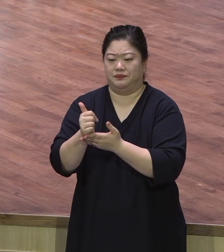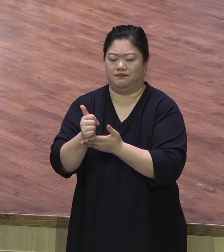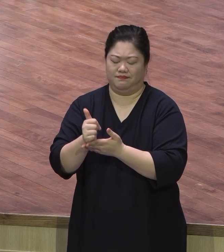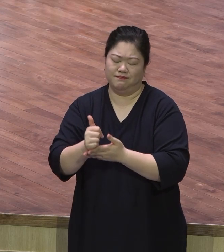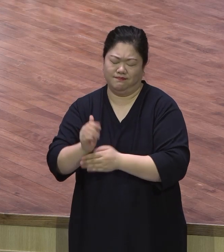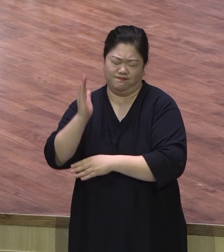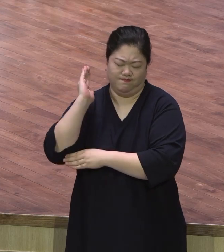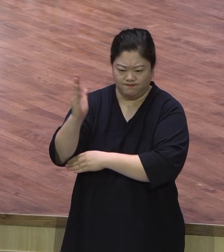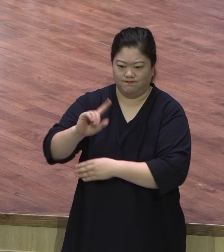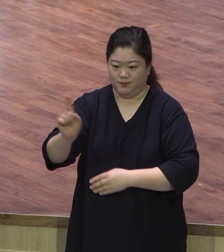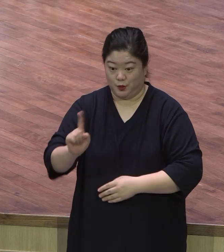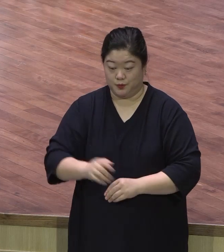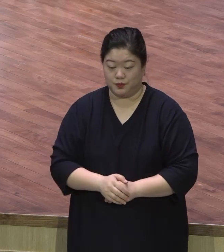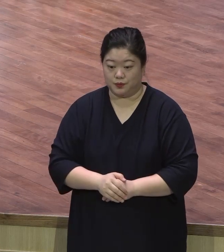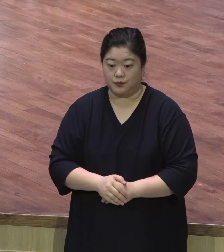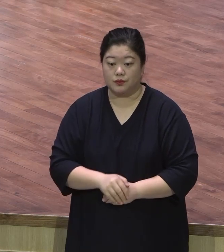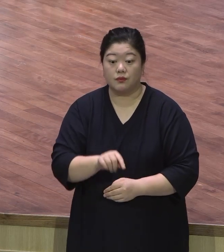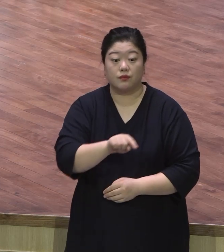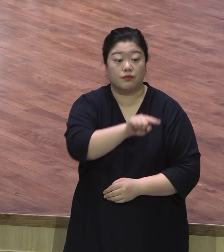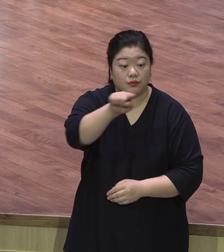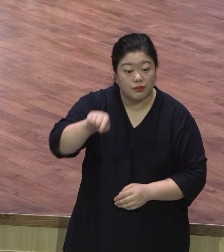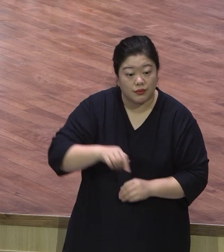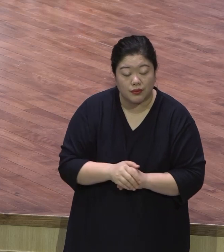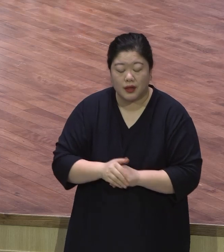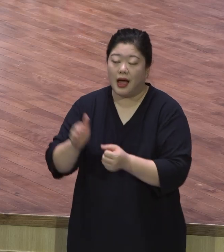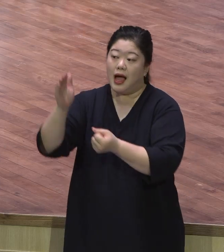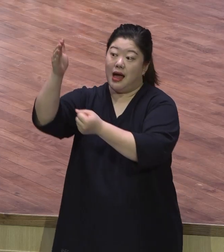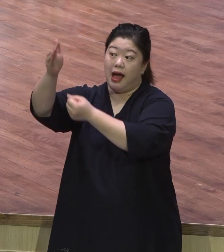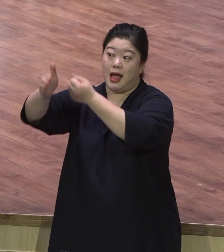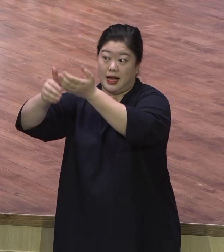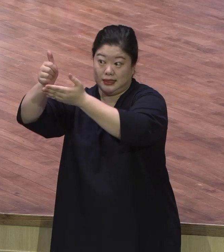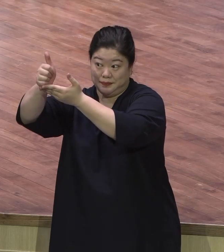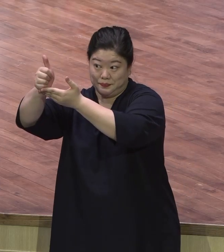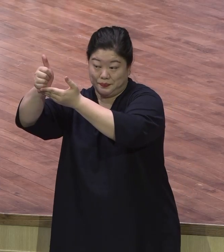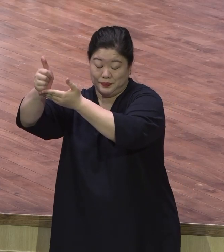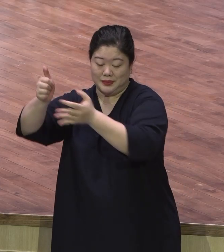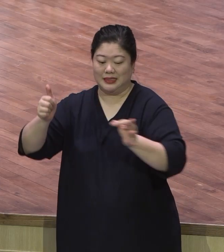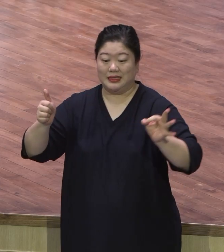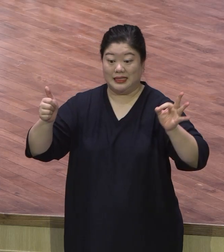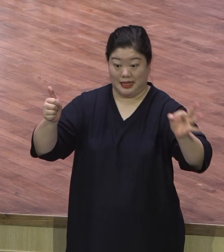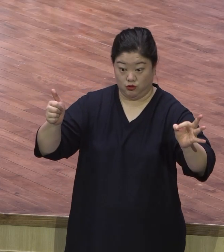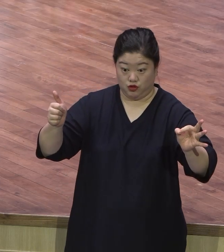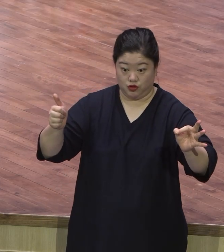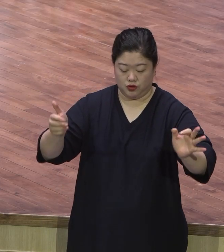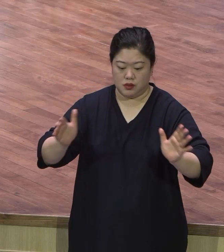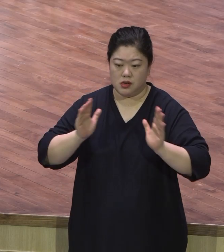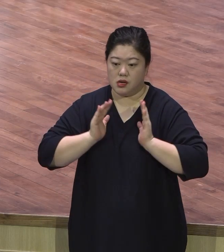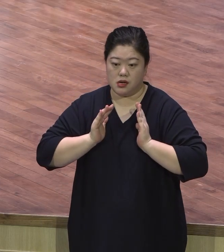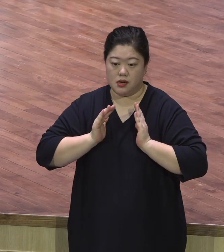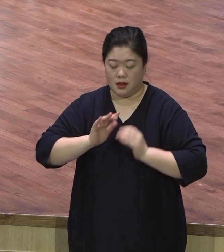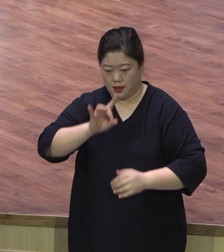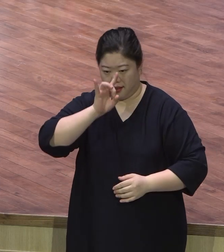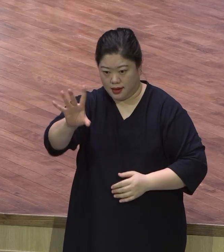하나님과 재물을 겸하여 섬기지 못하느니라